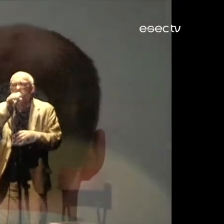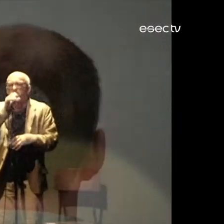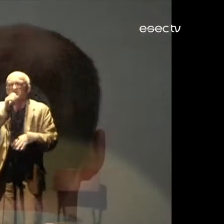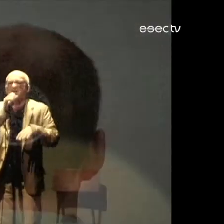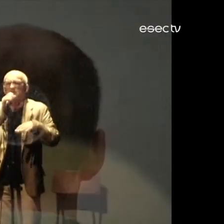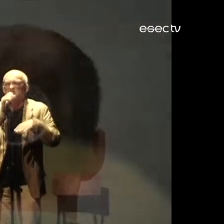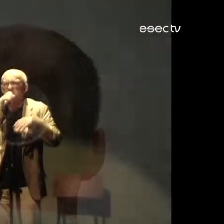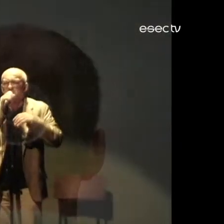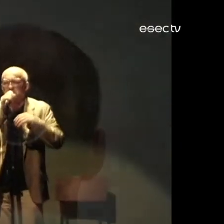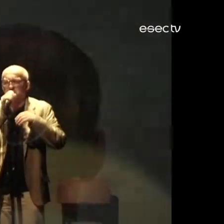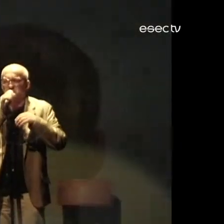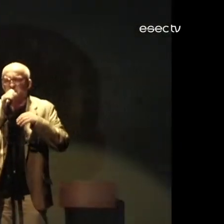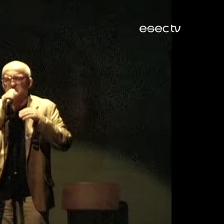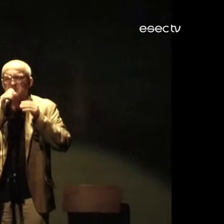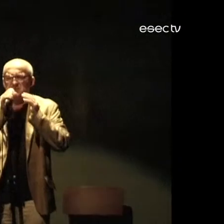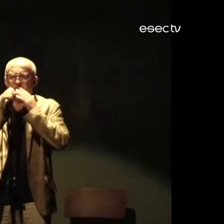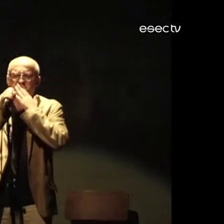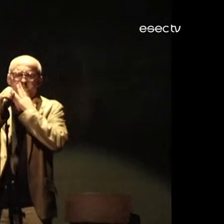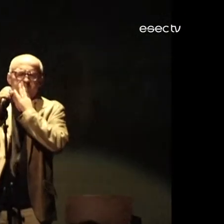away from